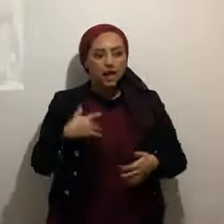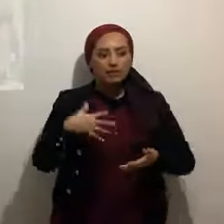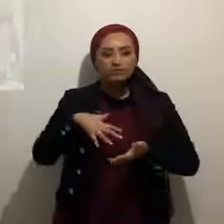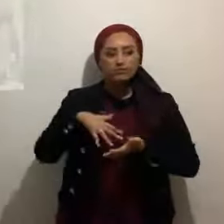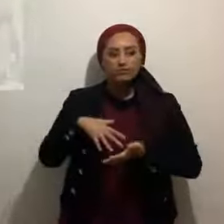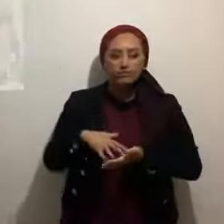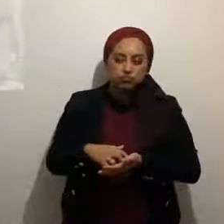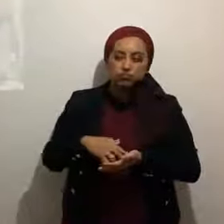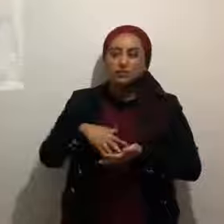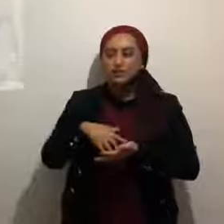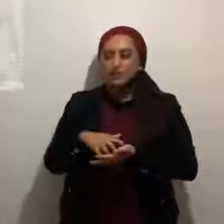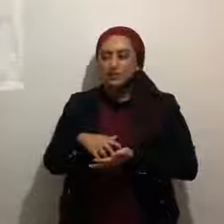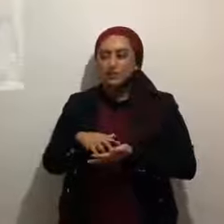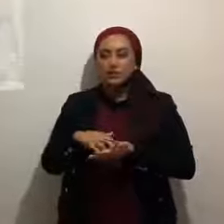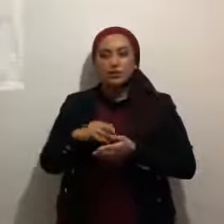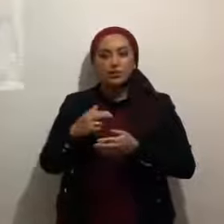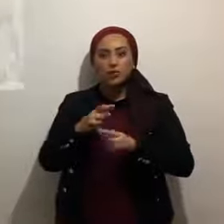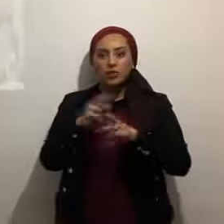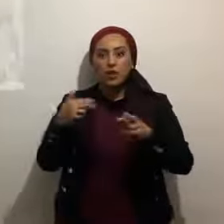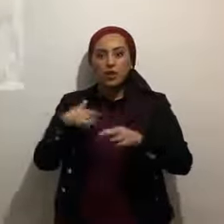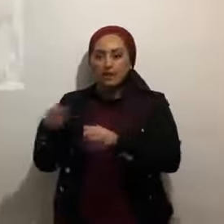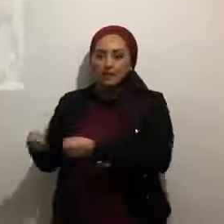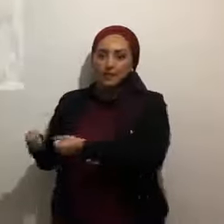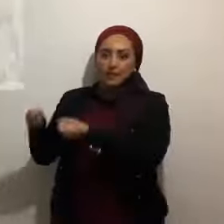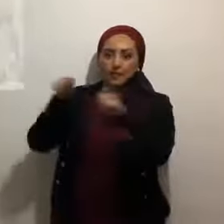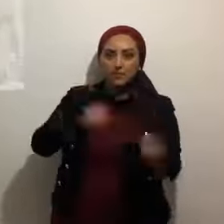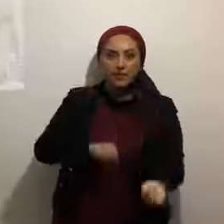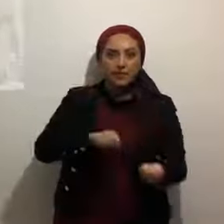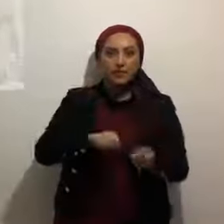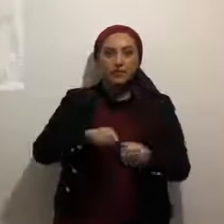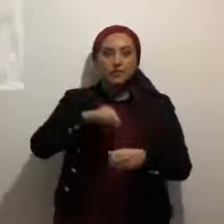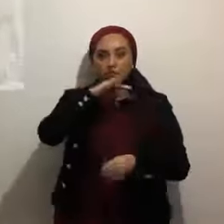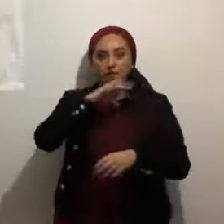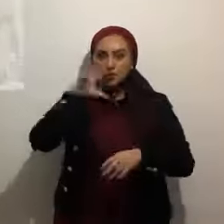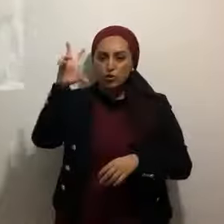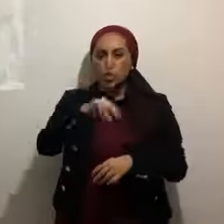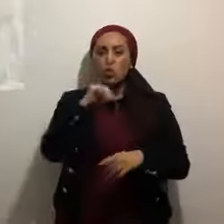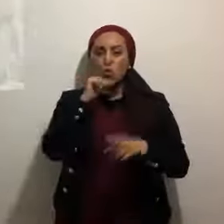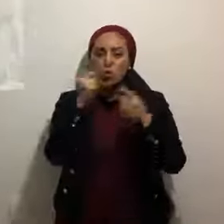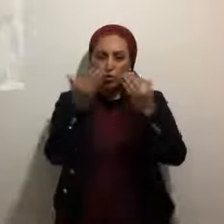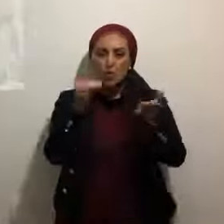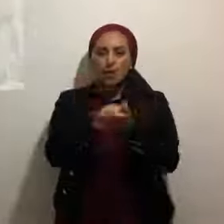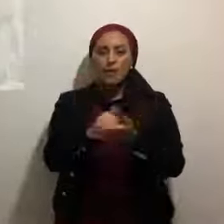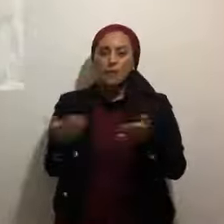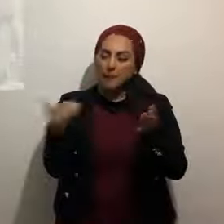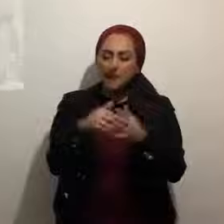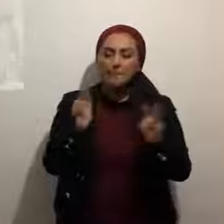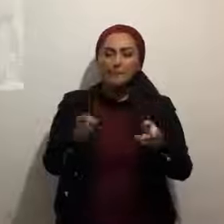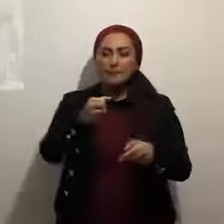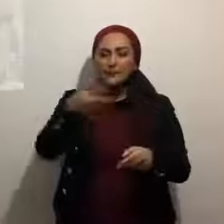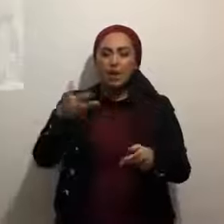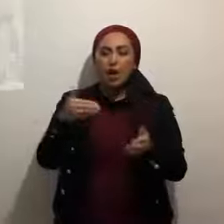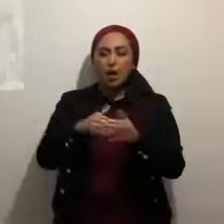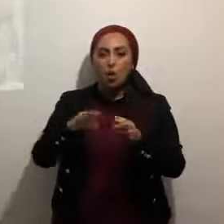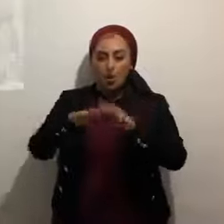ya te tierra ya tienes sobre tu cabeza. No, no hagas eso. Rápido, vuelve otra vez a acabar rápido. ¿A cómo